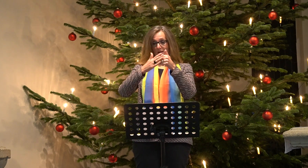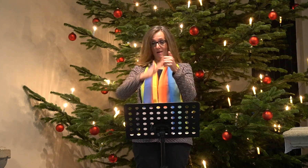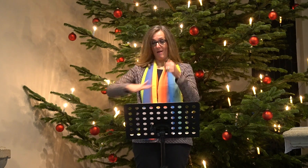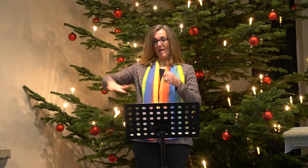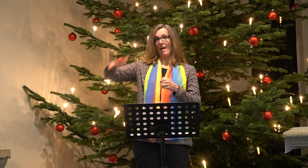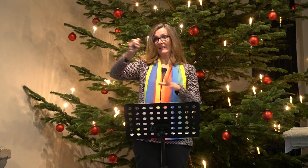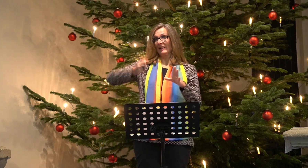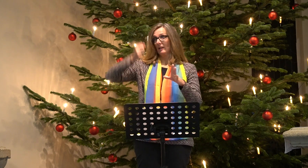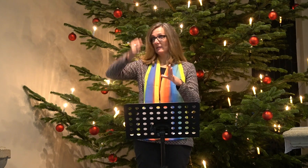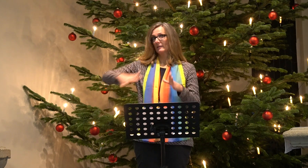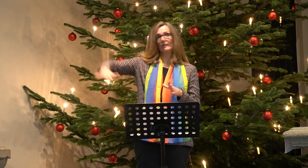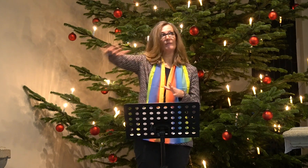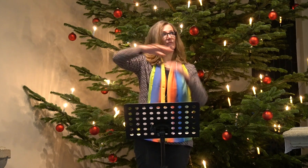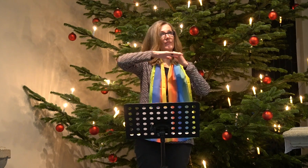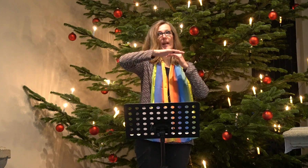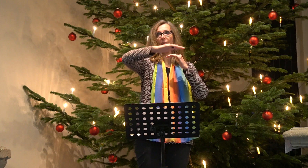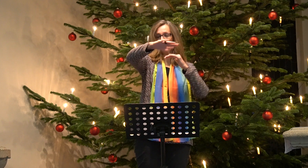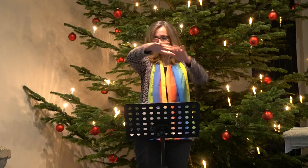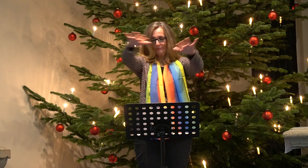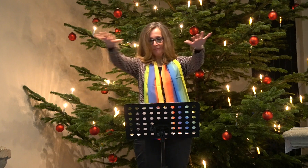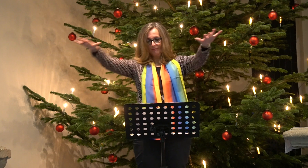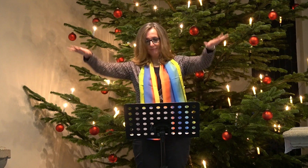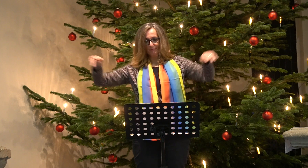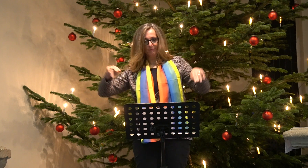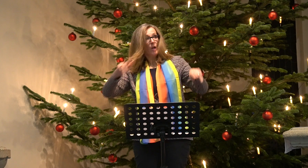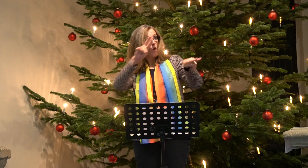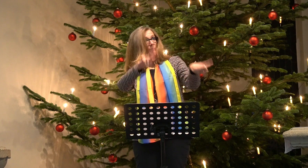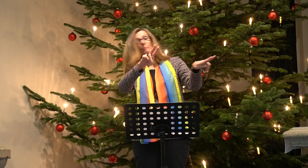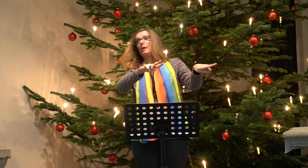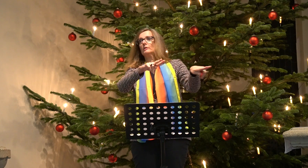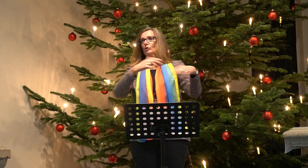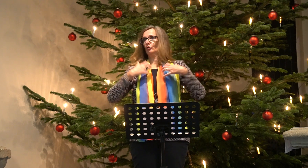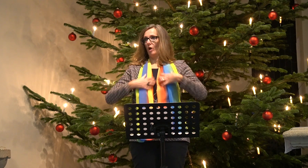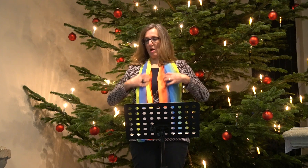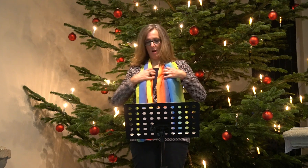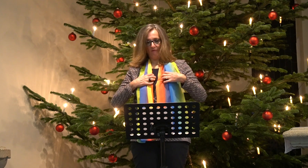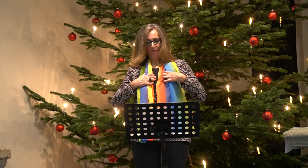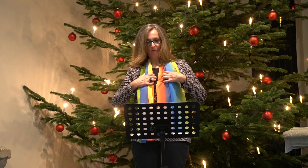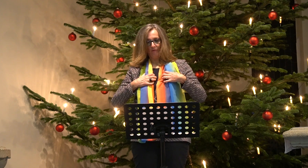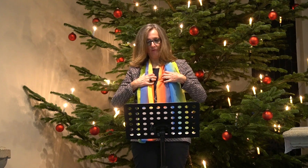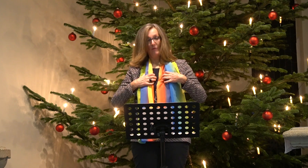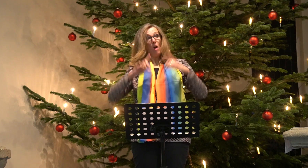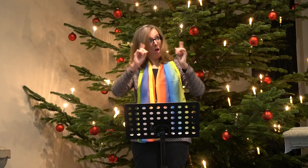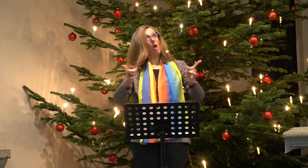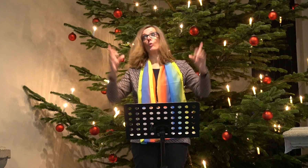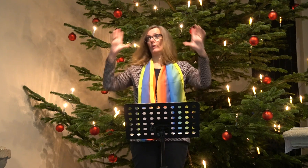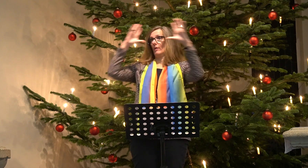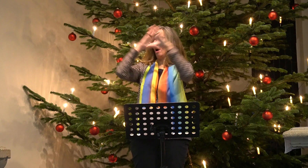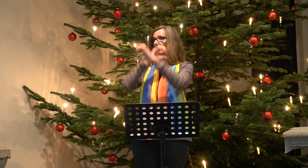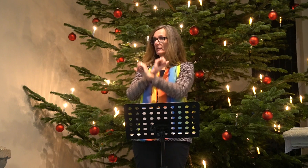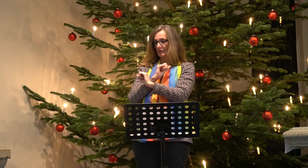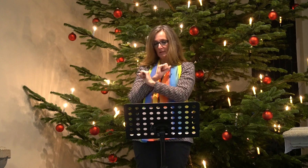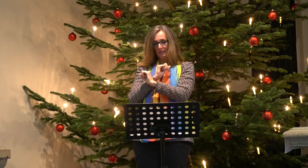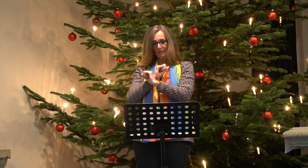In der Nähe sind Hirten auf dem Feld. Sie passen auf die Schafe auf in der